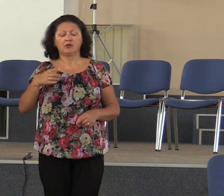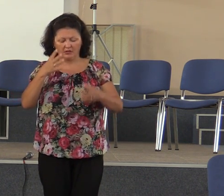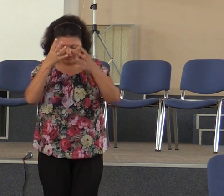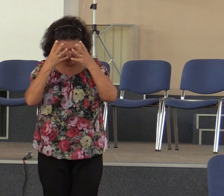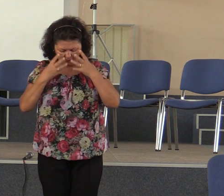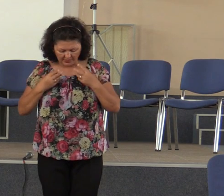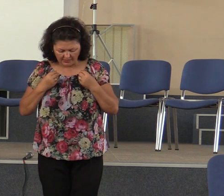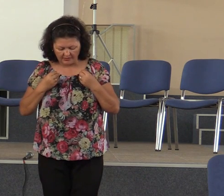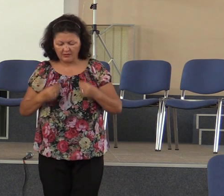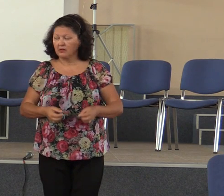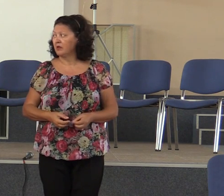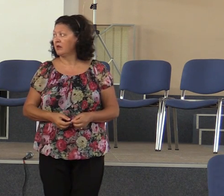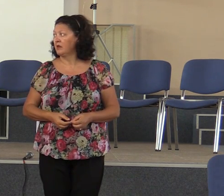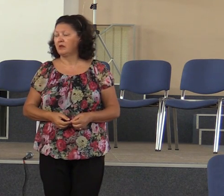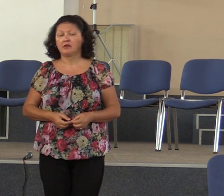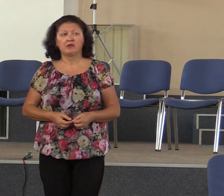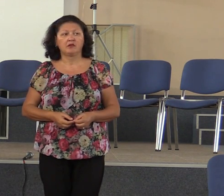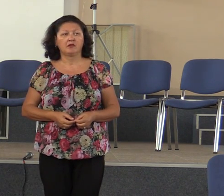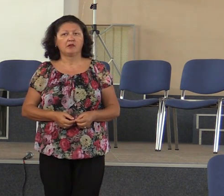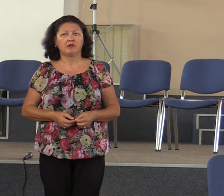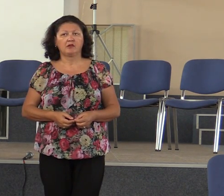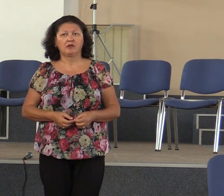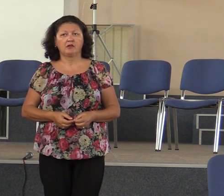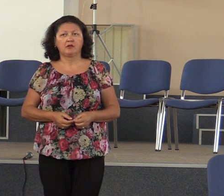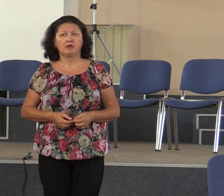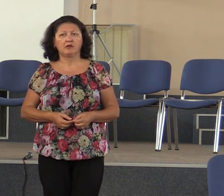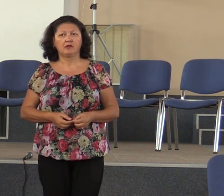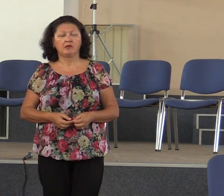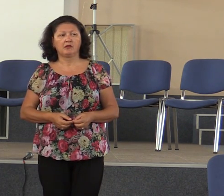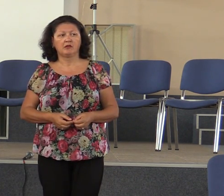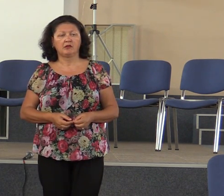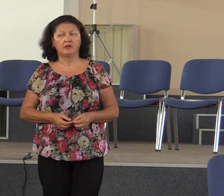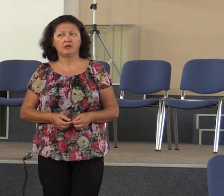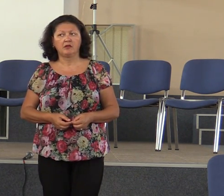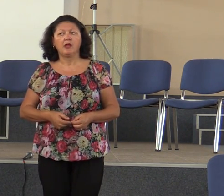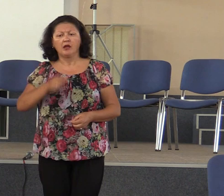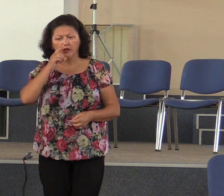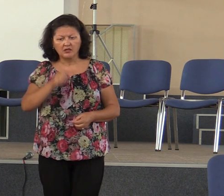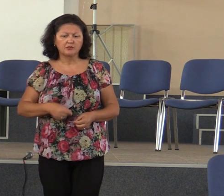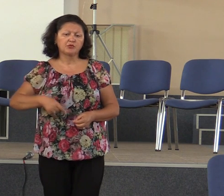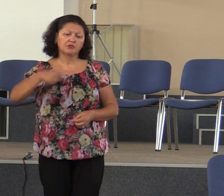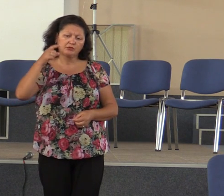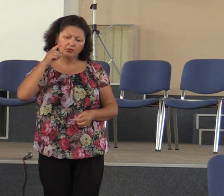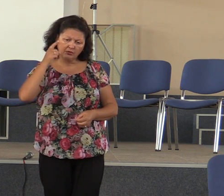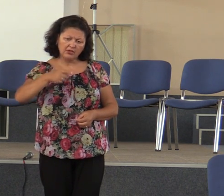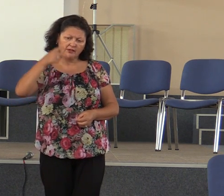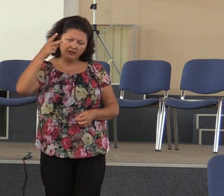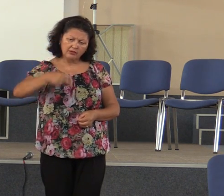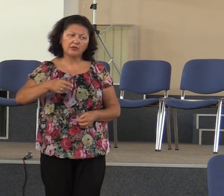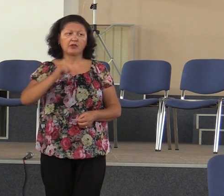trist, când el era supărat, l-a asigurat nu o dată, de două ori. Și a spus,